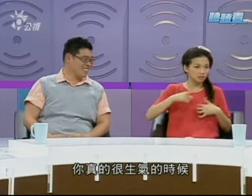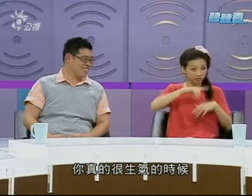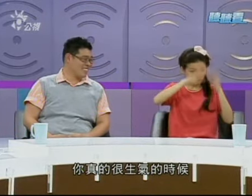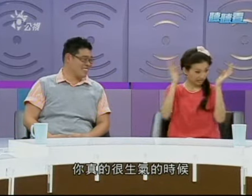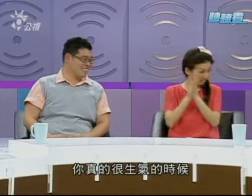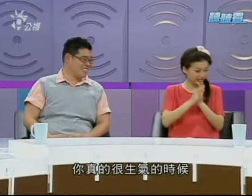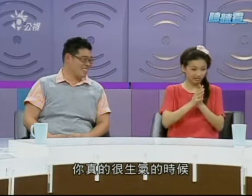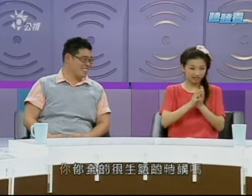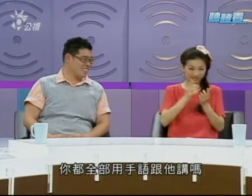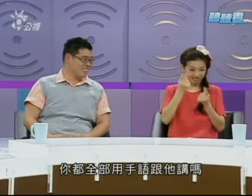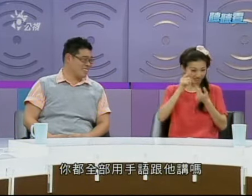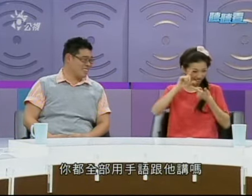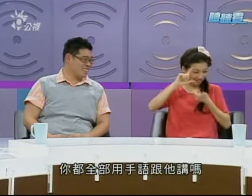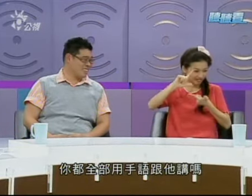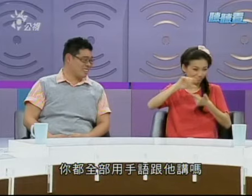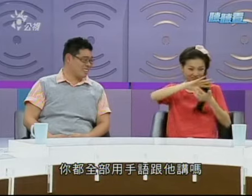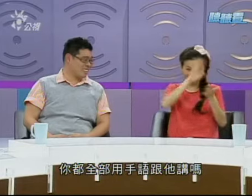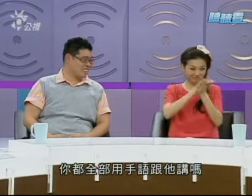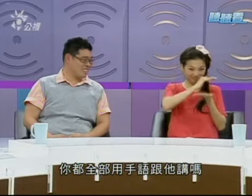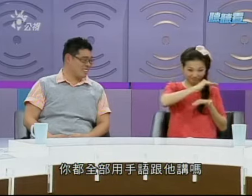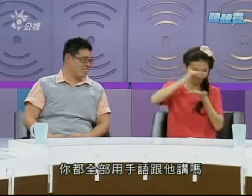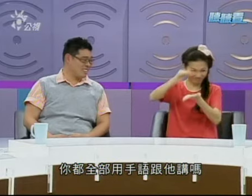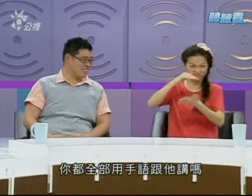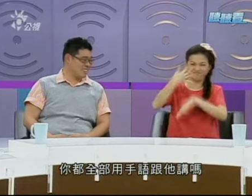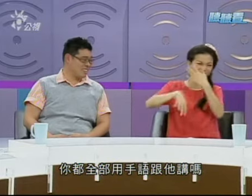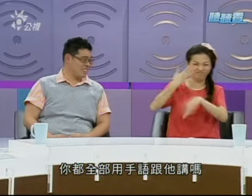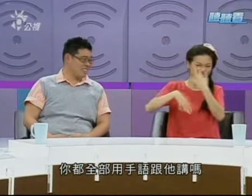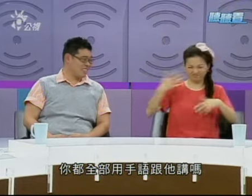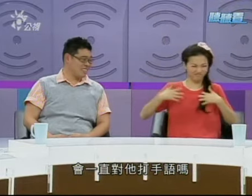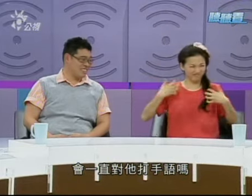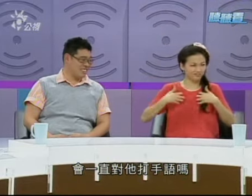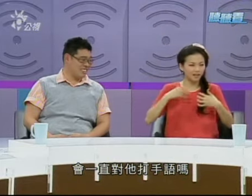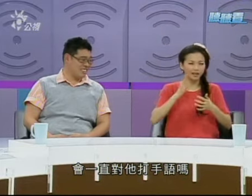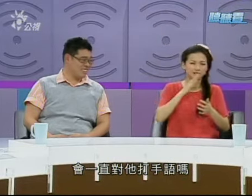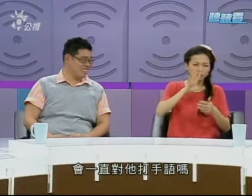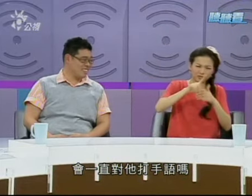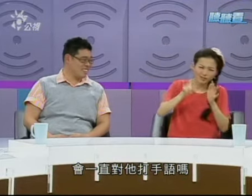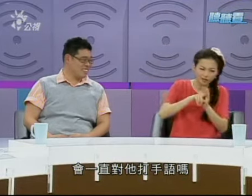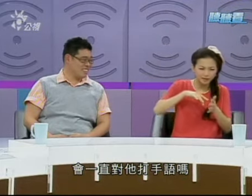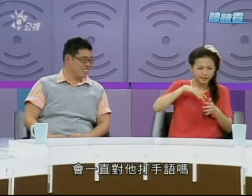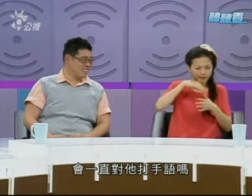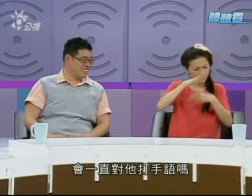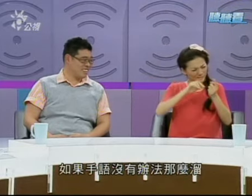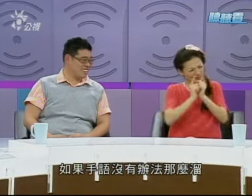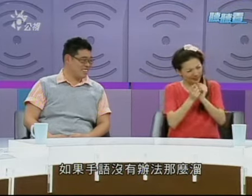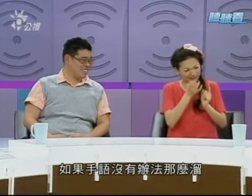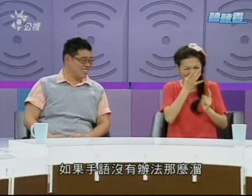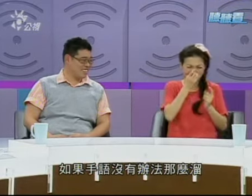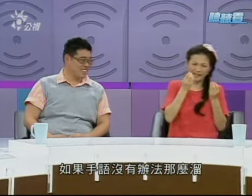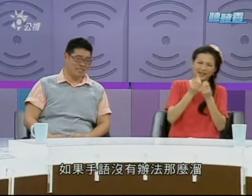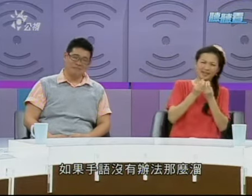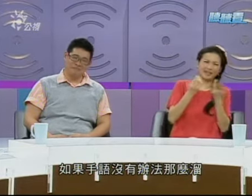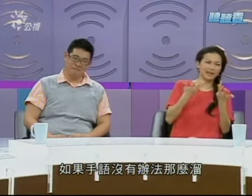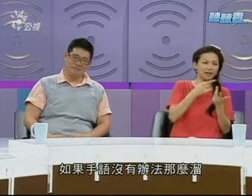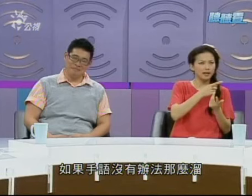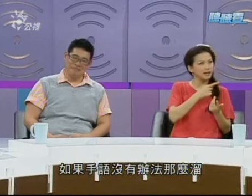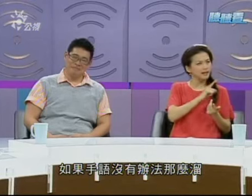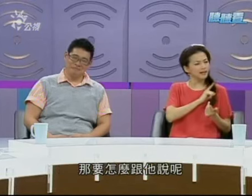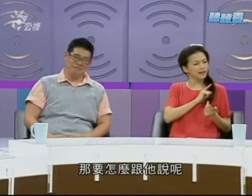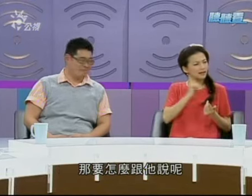的时候你都全部用手语跟他讲吗会一直对他打手语吗如果手语没有办法那么溜那要怎么